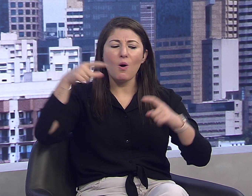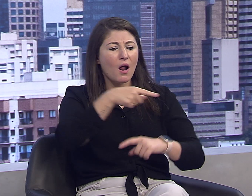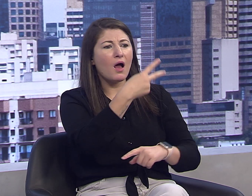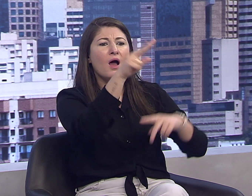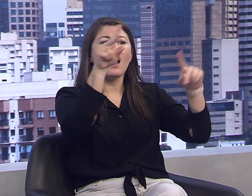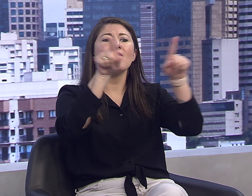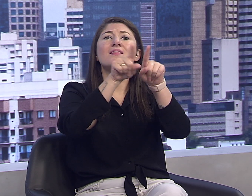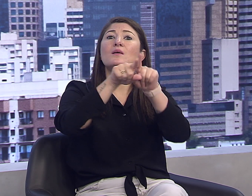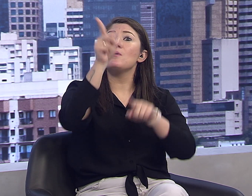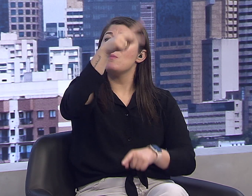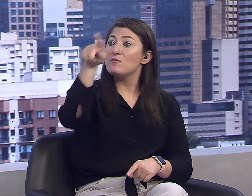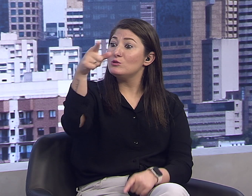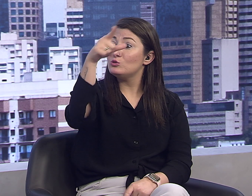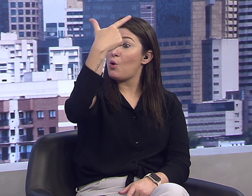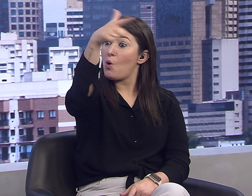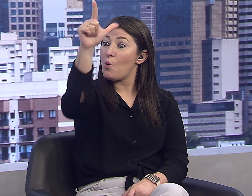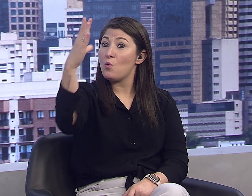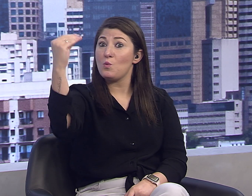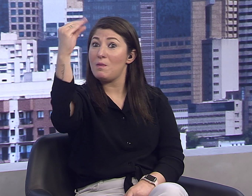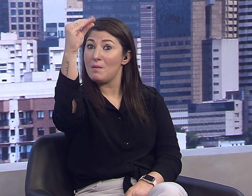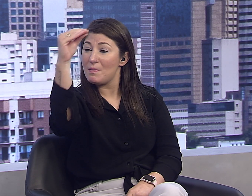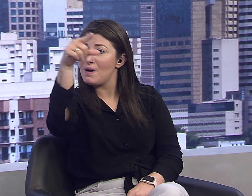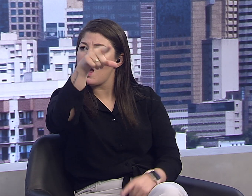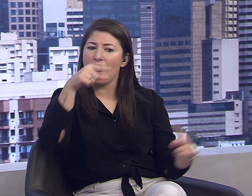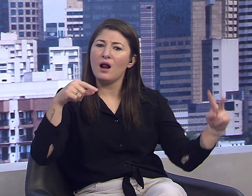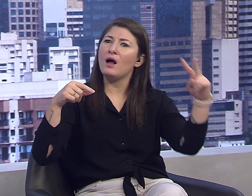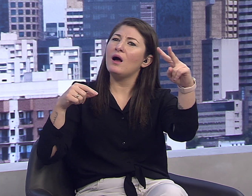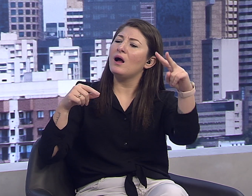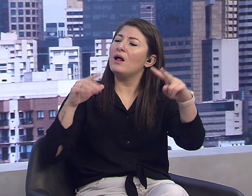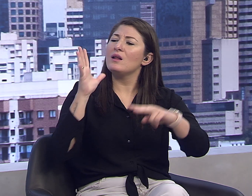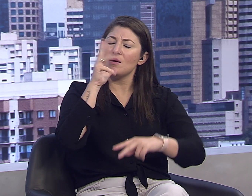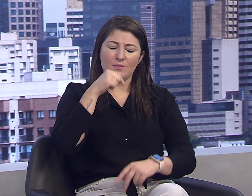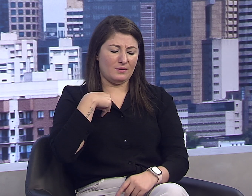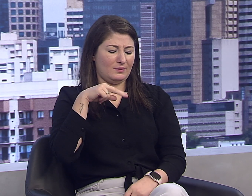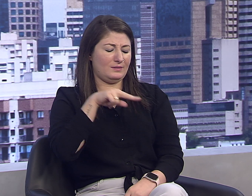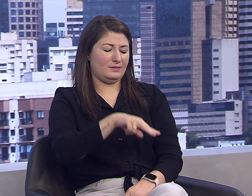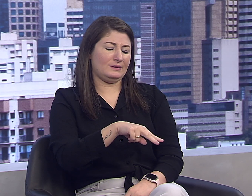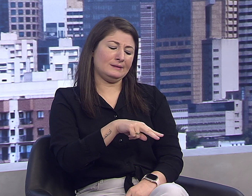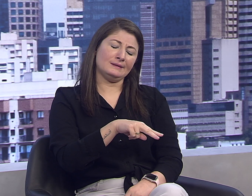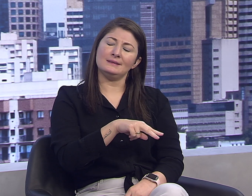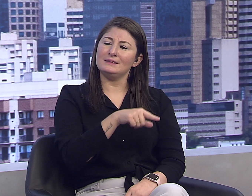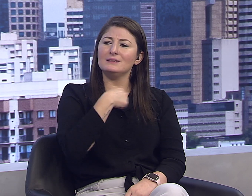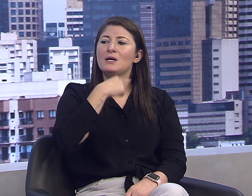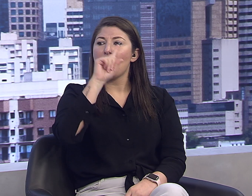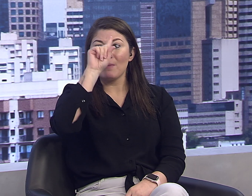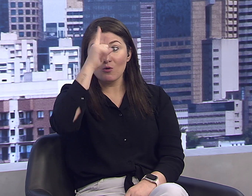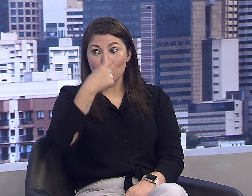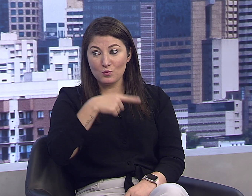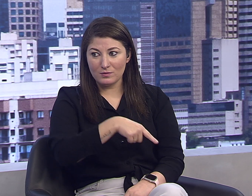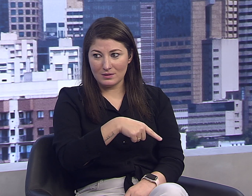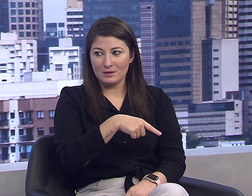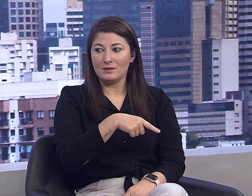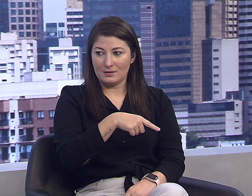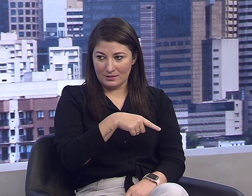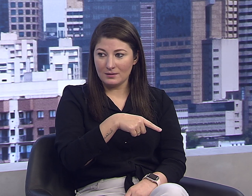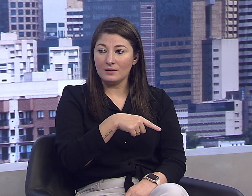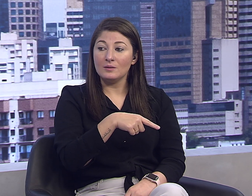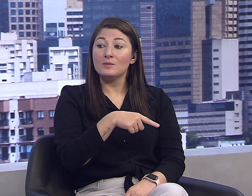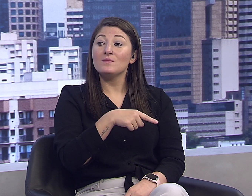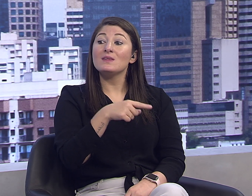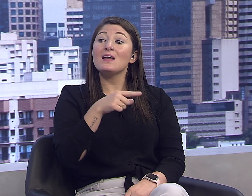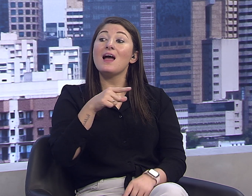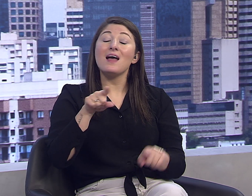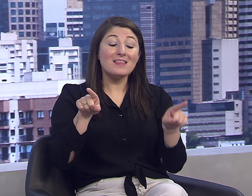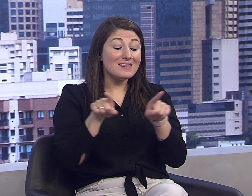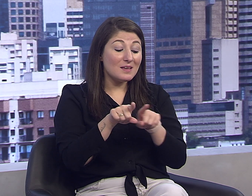ele reagia a estímulos sonoros, né? E quando outro professor verbalizava, ele direcionava o olhar. E aí eu fiquei com